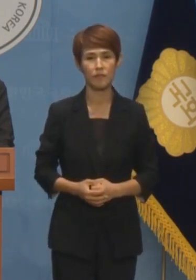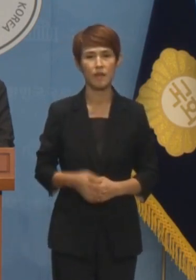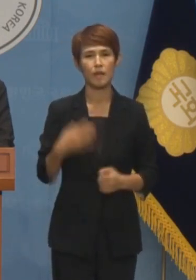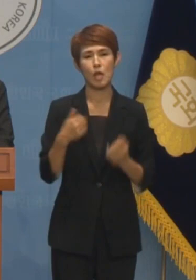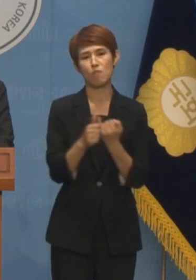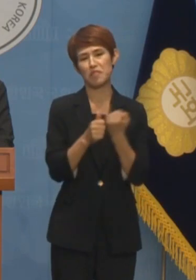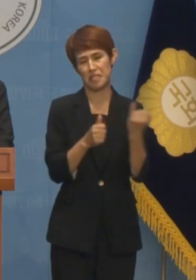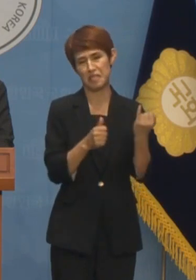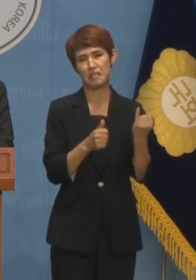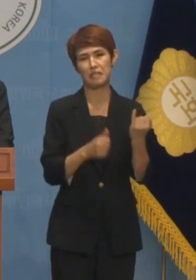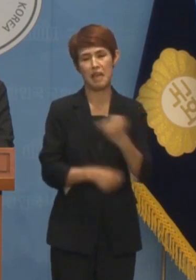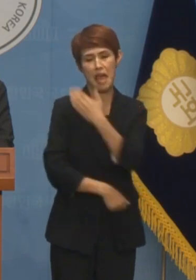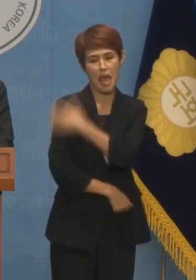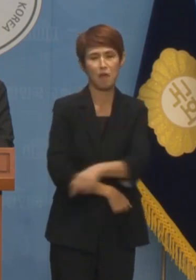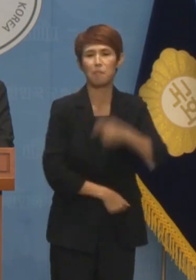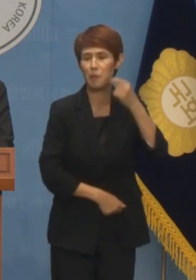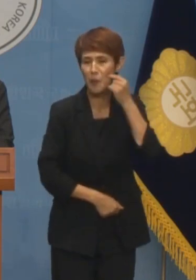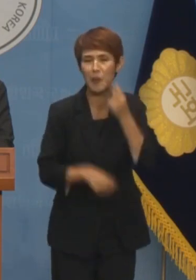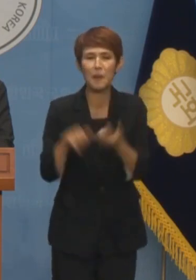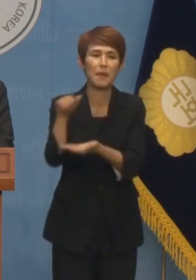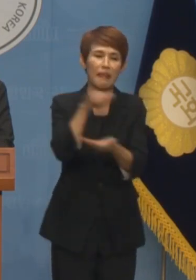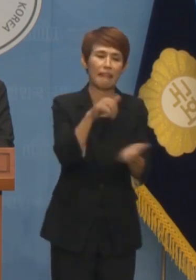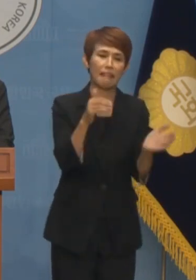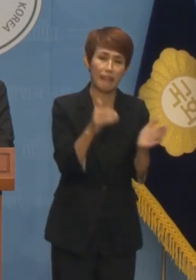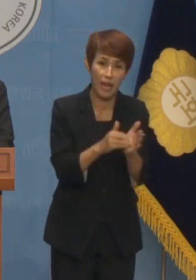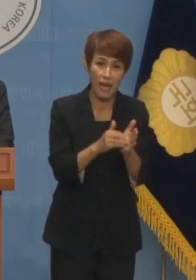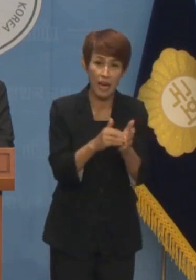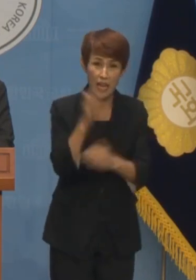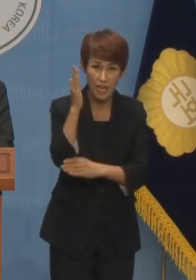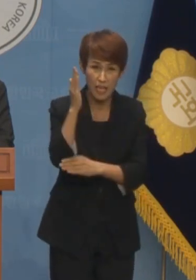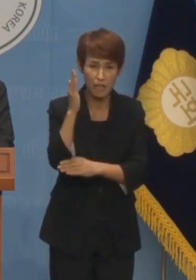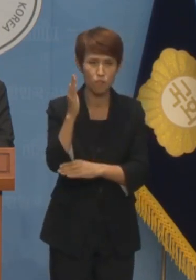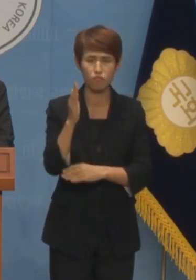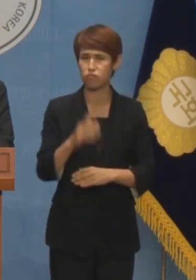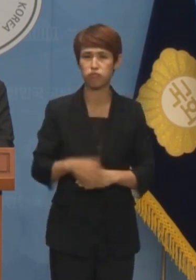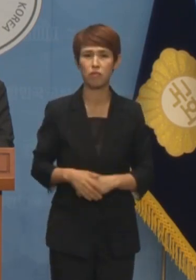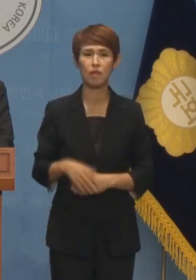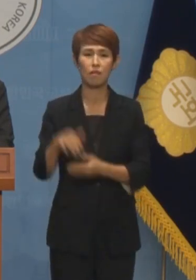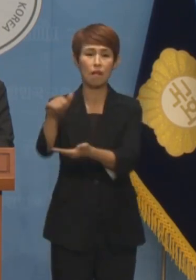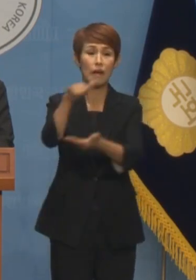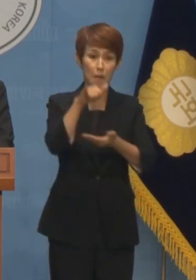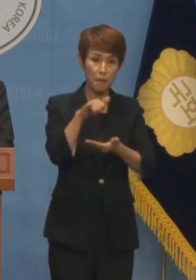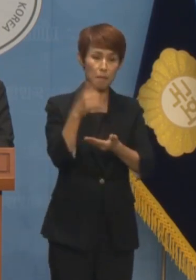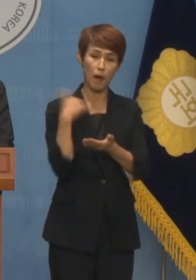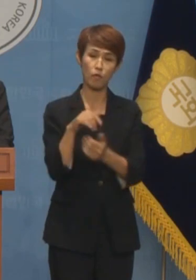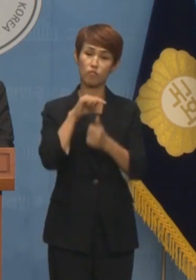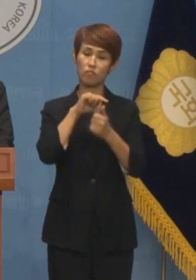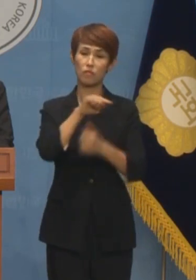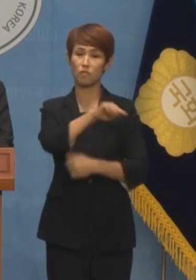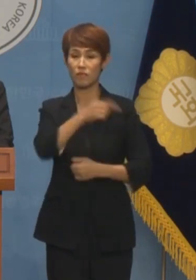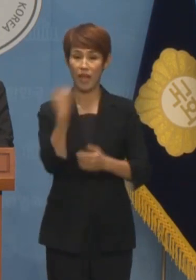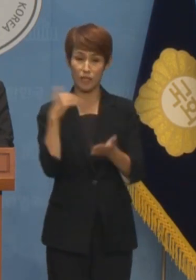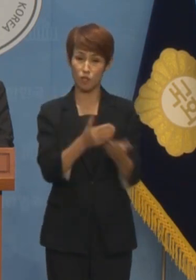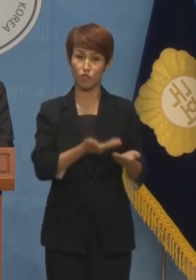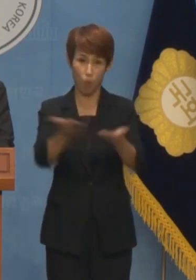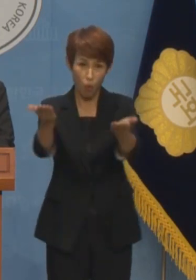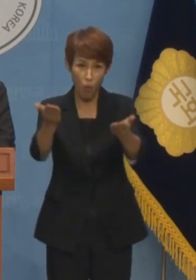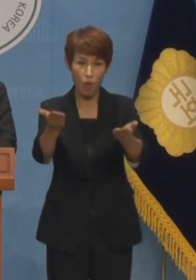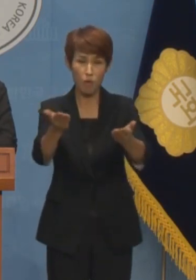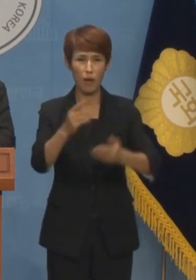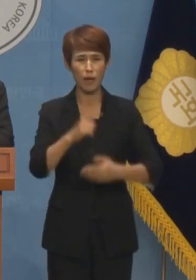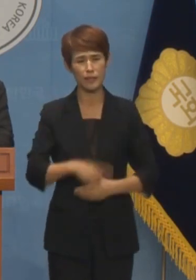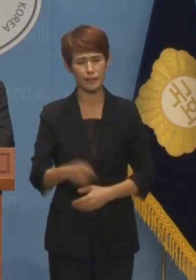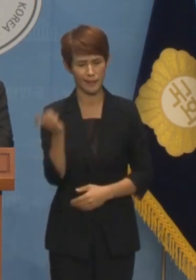아내가 박절하지 못해 받았다는 말도 받자마자 돌려주라 했다는 말도 모두 진실이